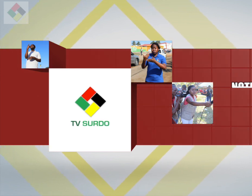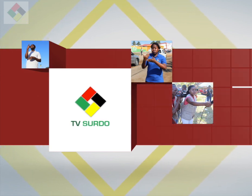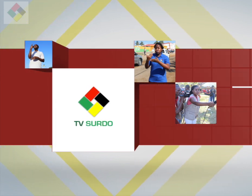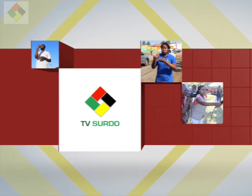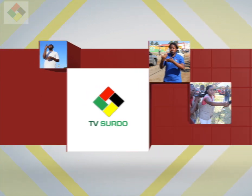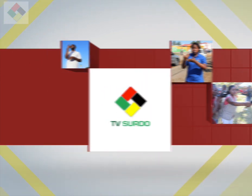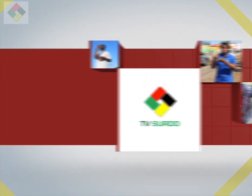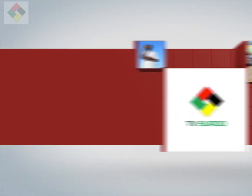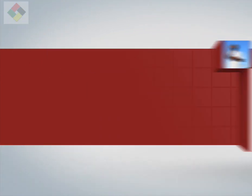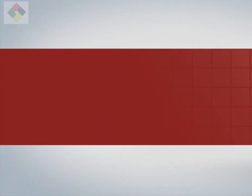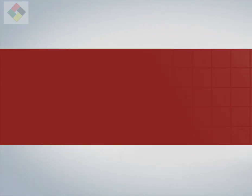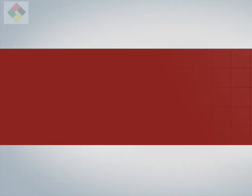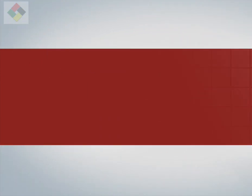Música